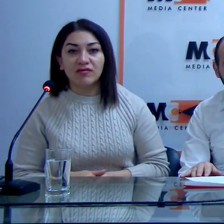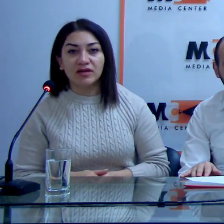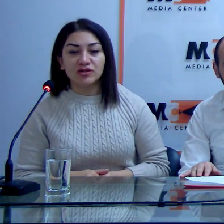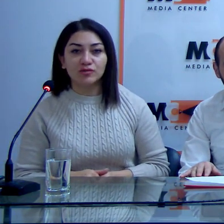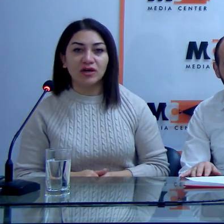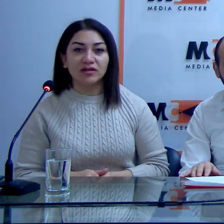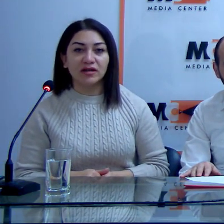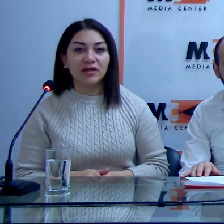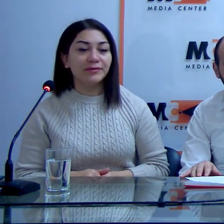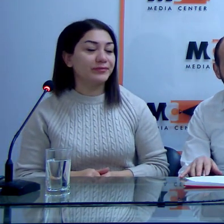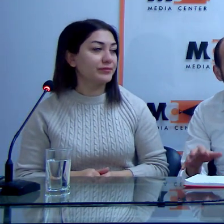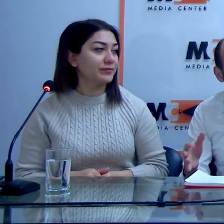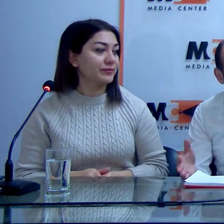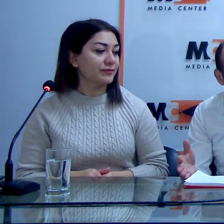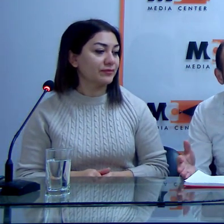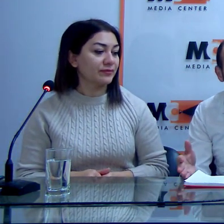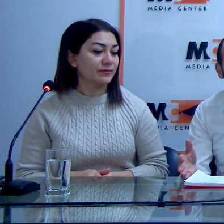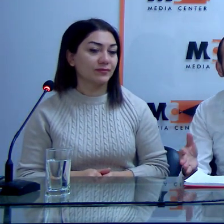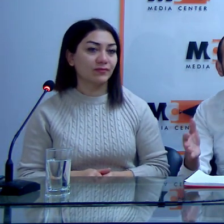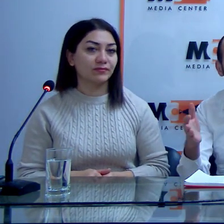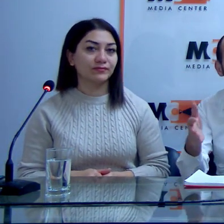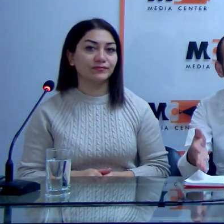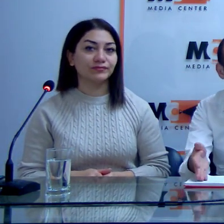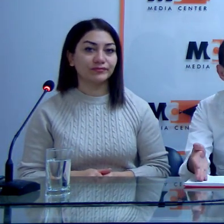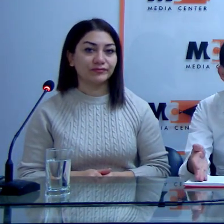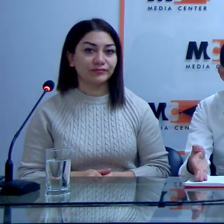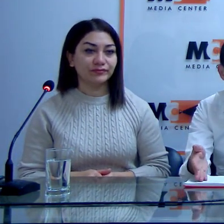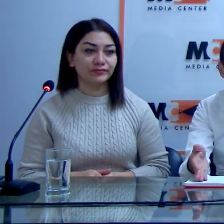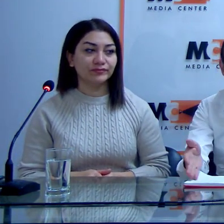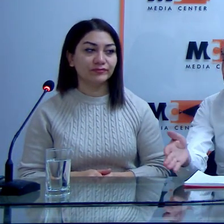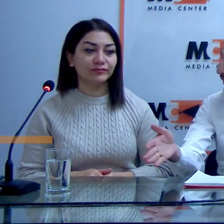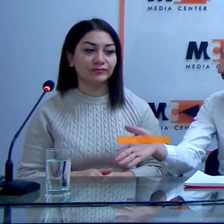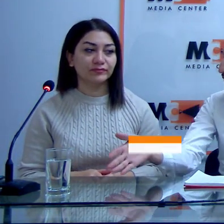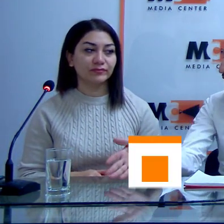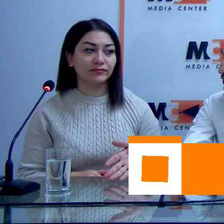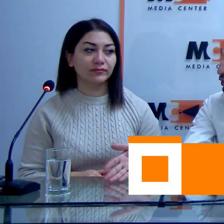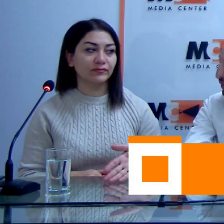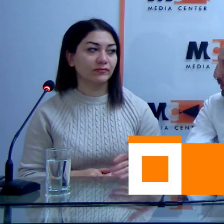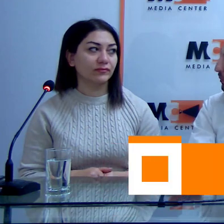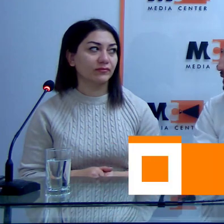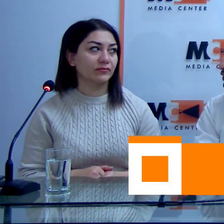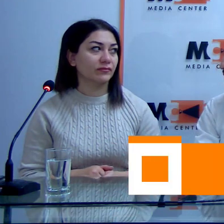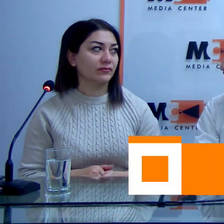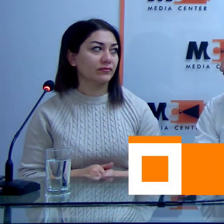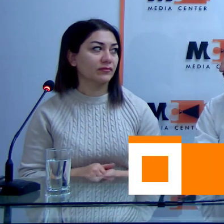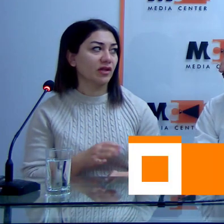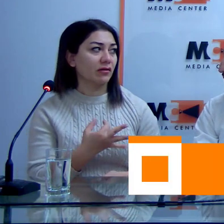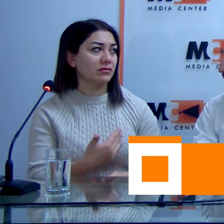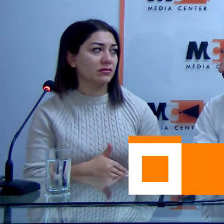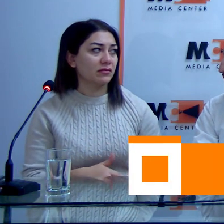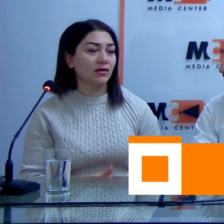Ցանկանալի եմ ավելացում կատարել։ Շահարուդեն ուդեք լրի բայտում եւ ծուդի կբայտում։